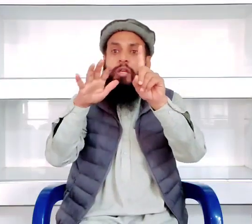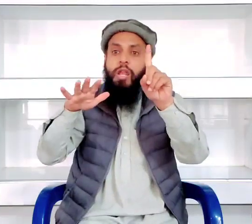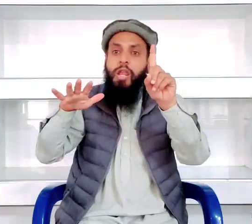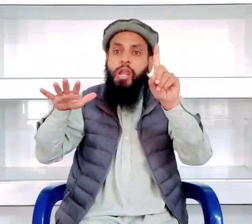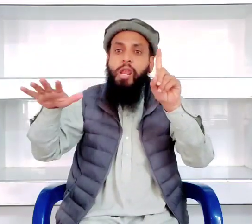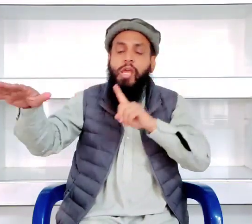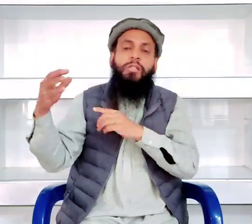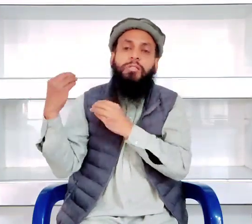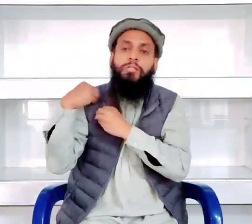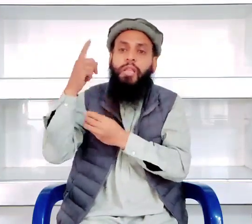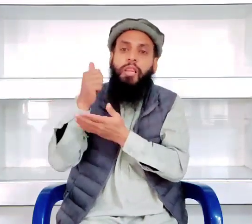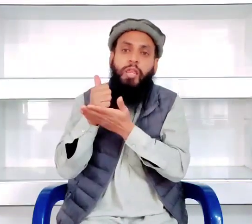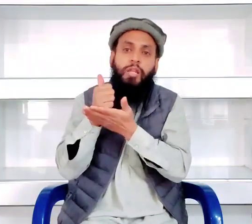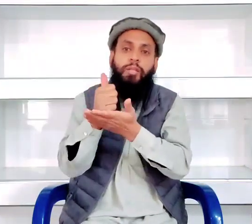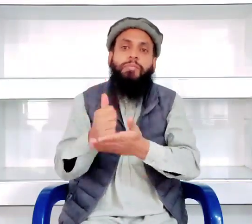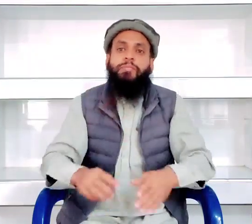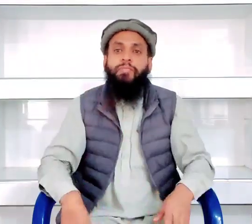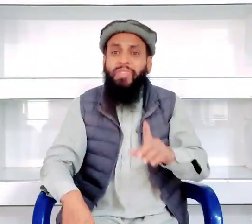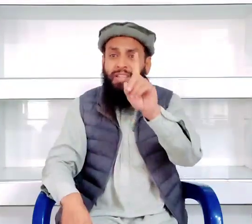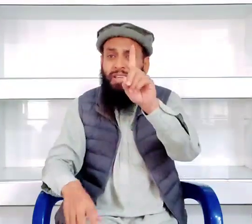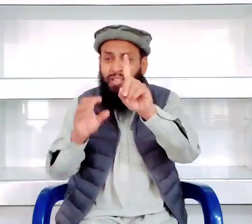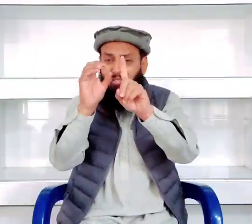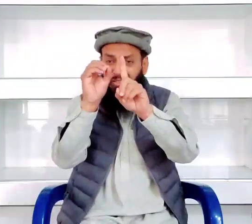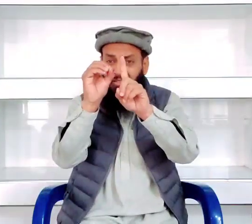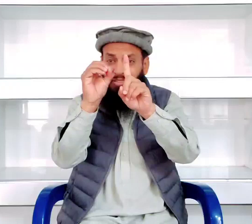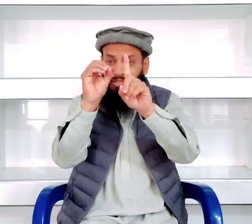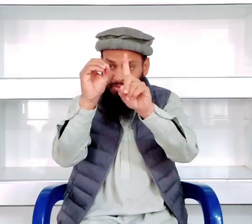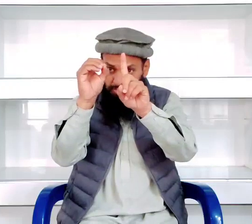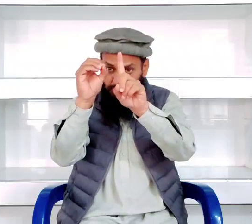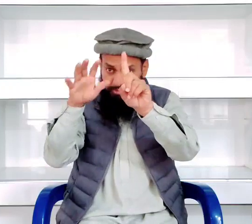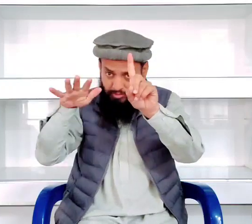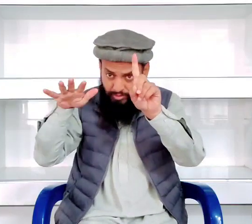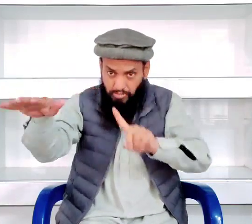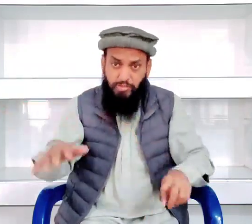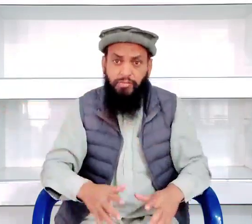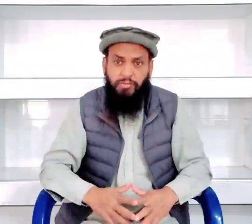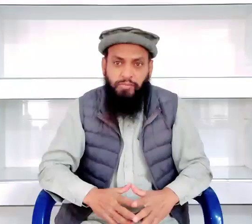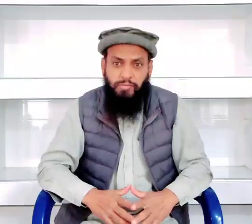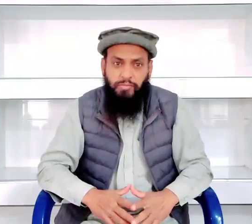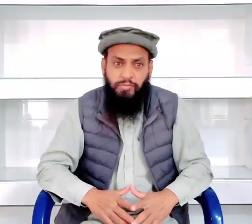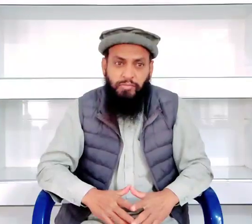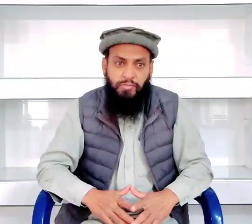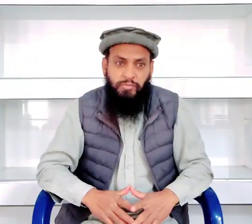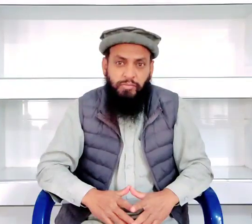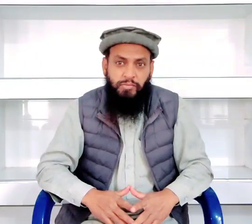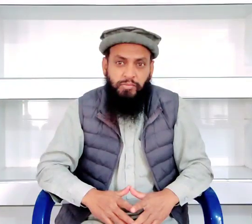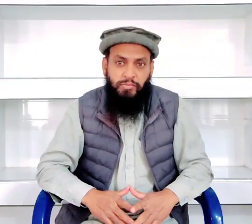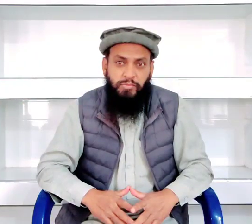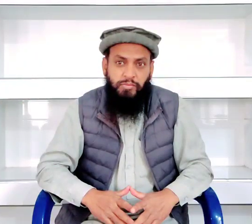اللہ الرحمن 10 لاکھ درجے جڑے ہیں انہوں نے بلند کر دیتے ہیں. ترمذی شریف کی حدیث ہے. اس